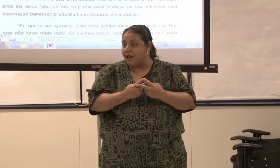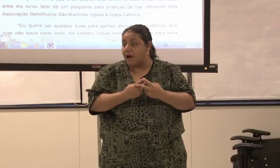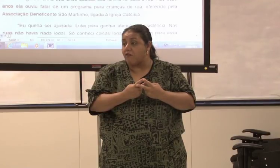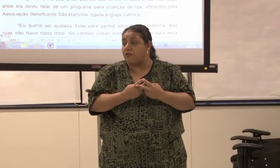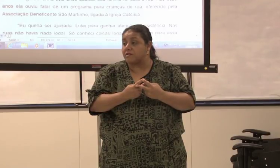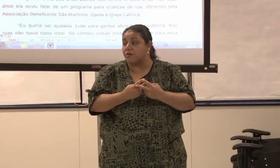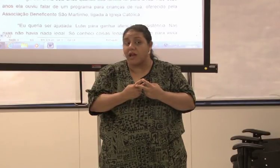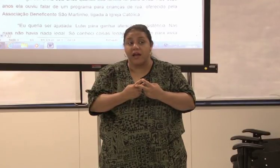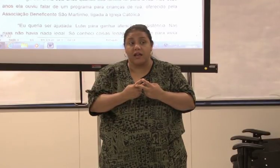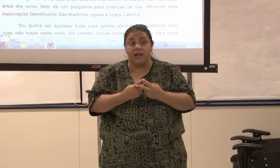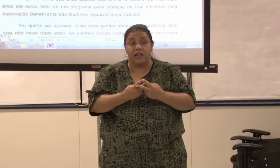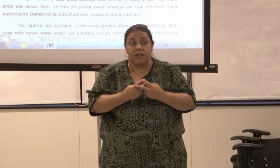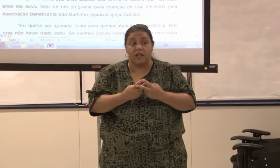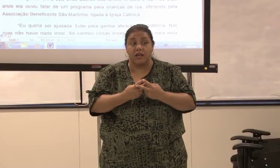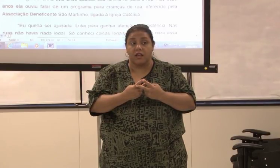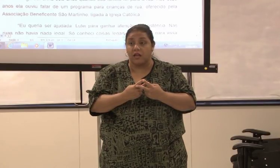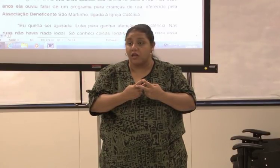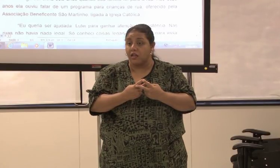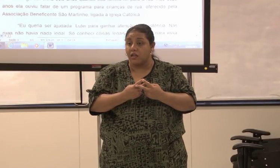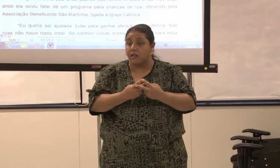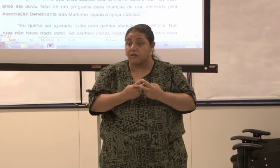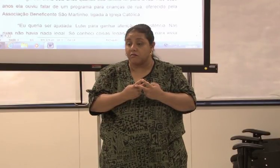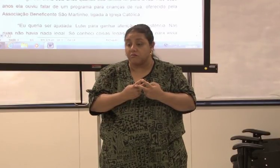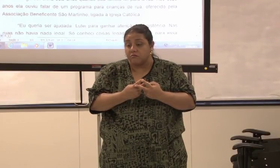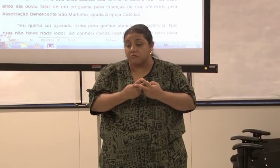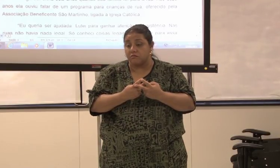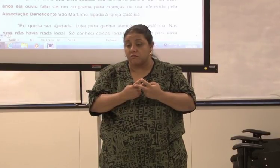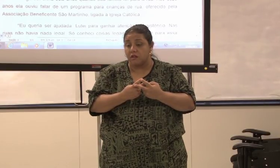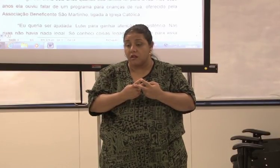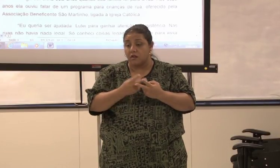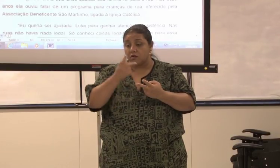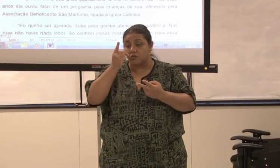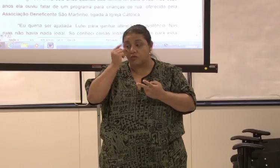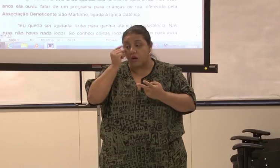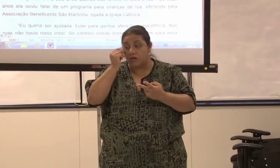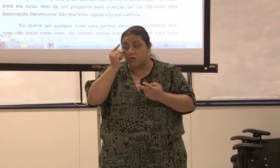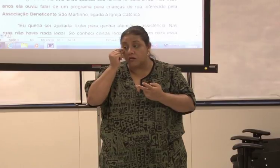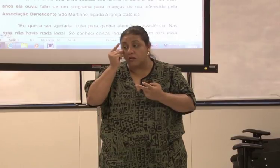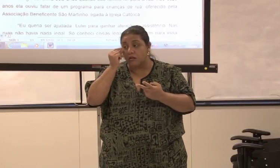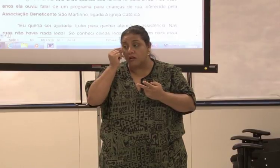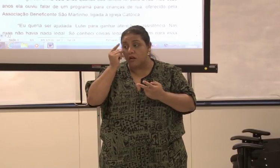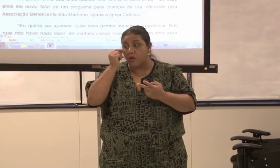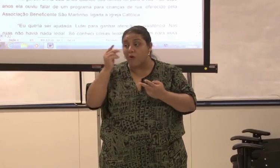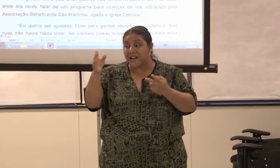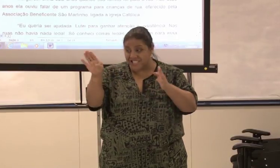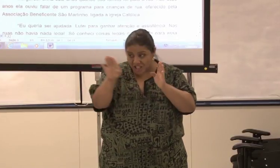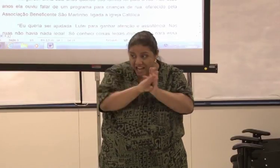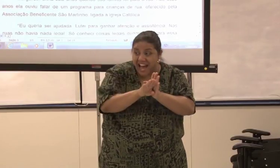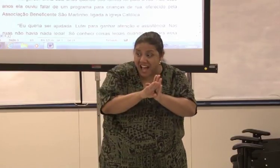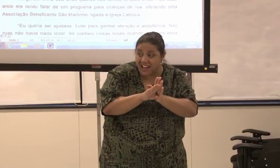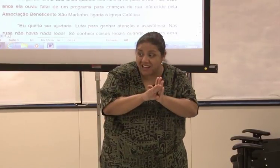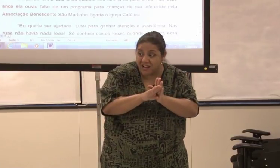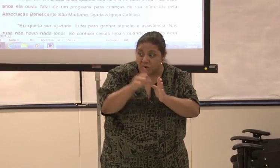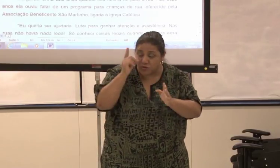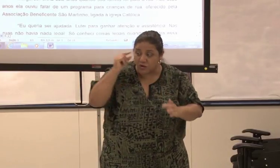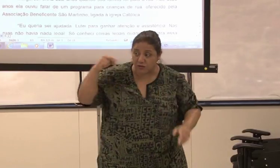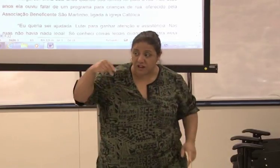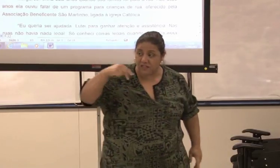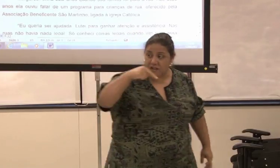Aí eu vou fazer o quê? O sono começa a chegar O sono vem andando